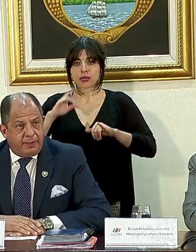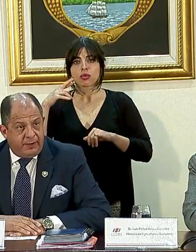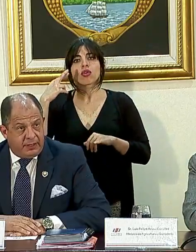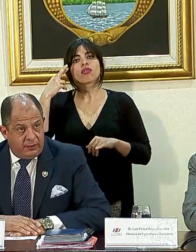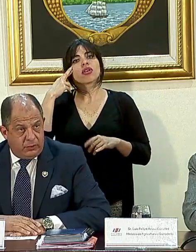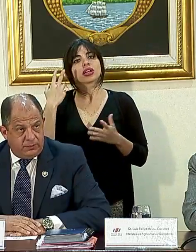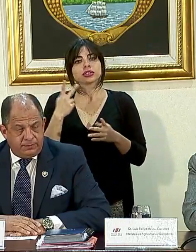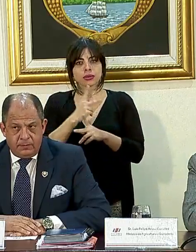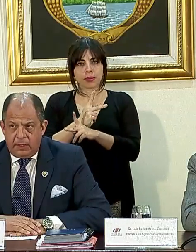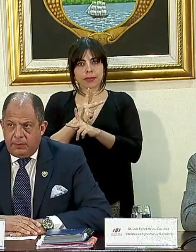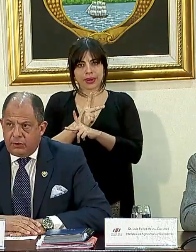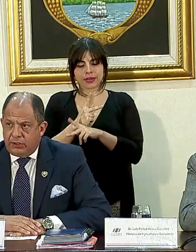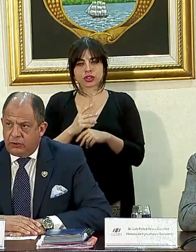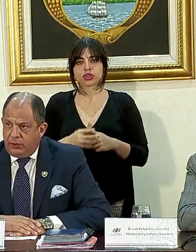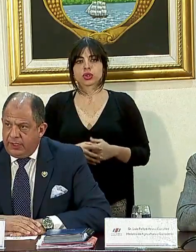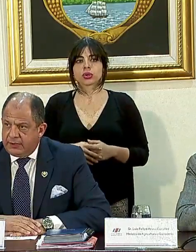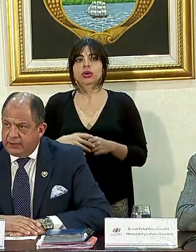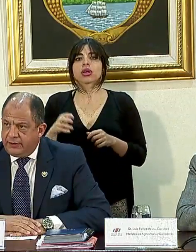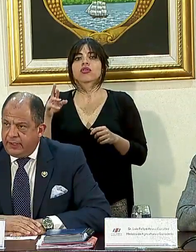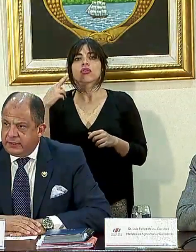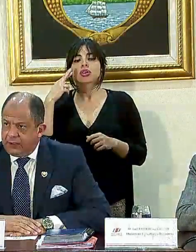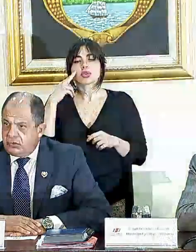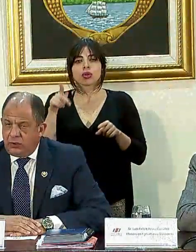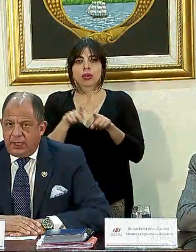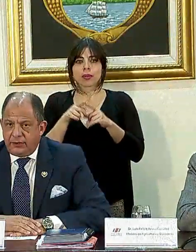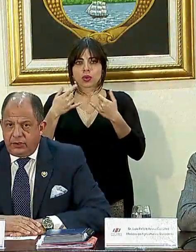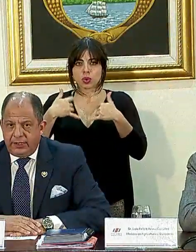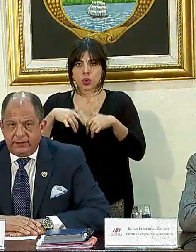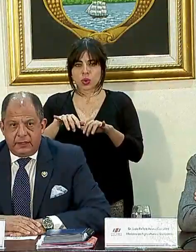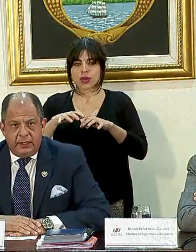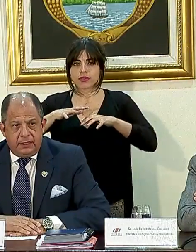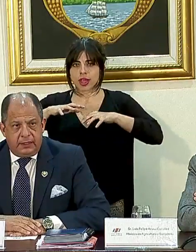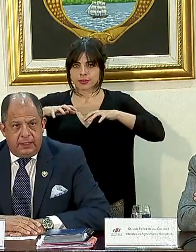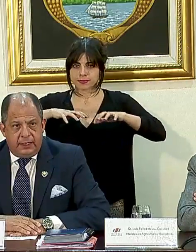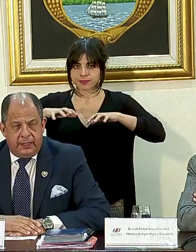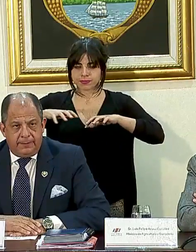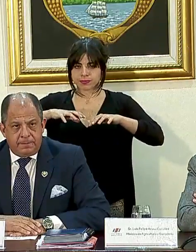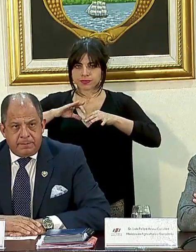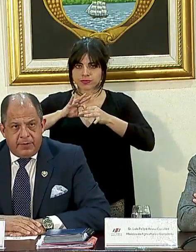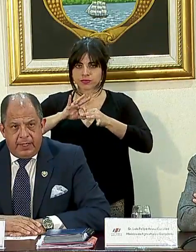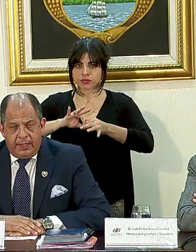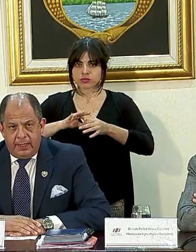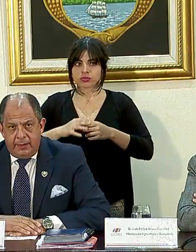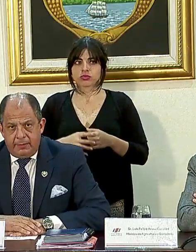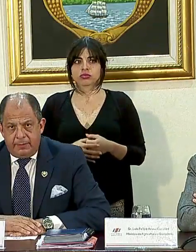de orden preventivo y porque todavía se están realizando acciones de